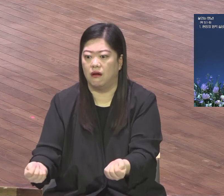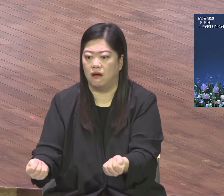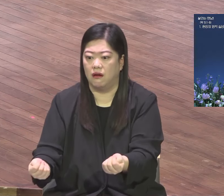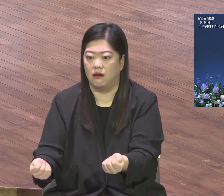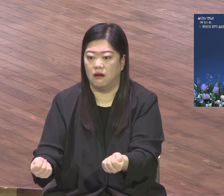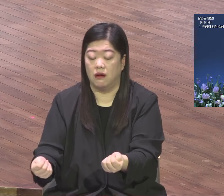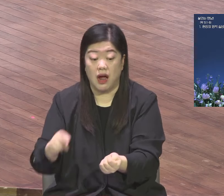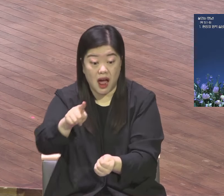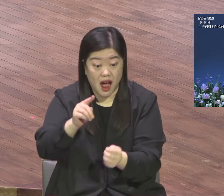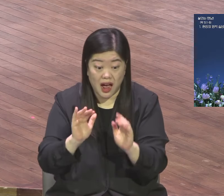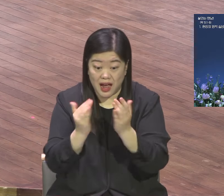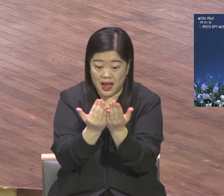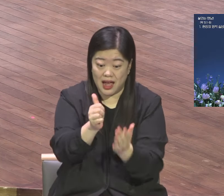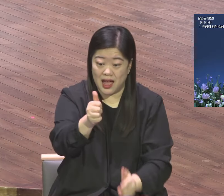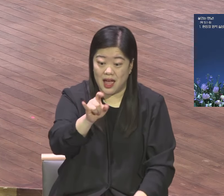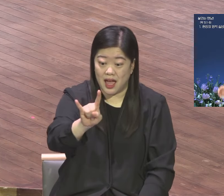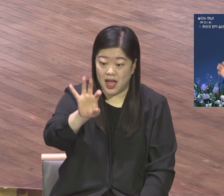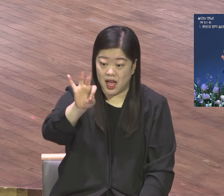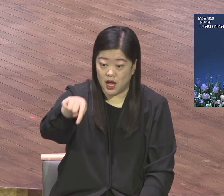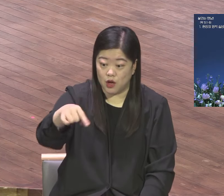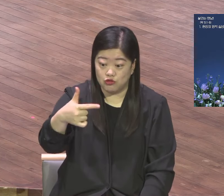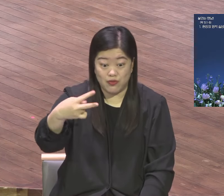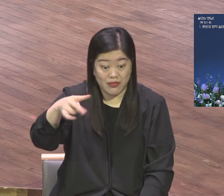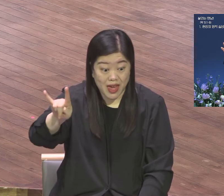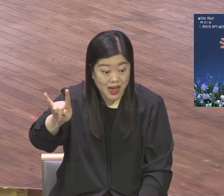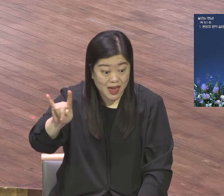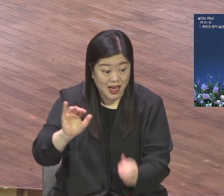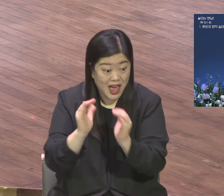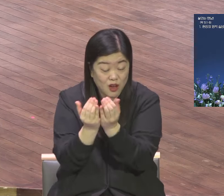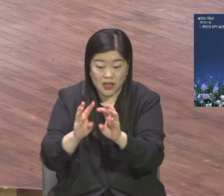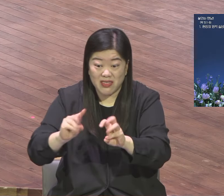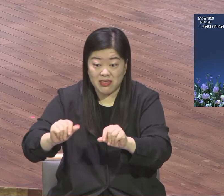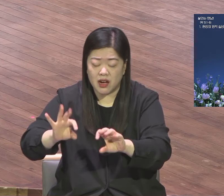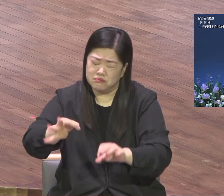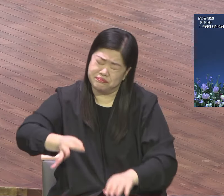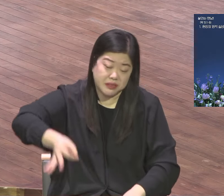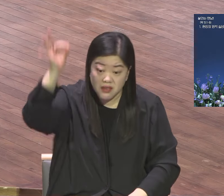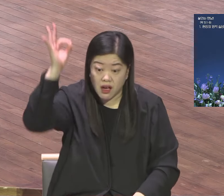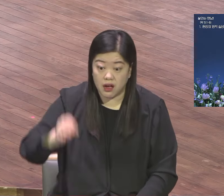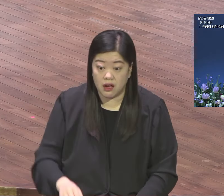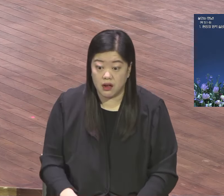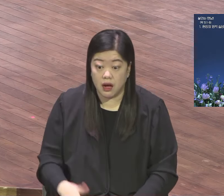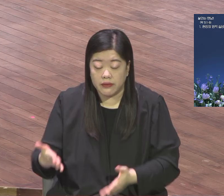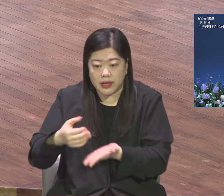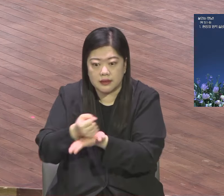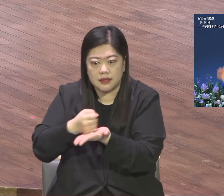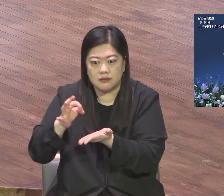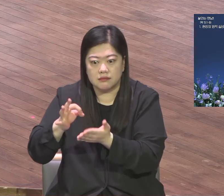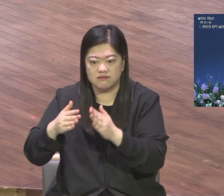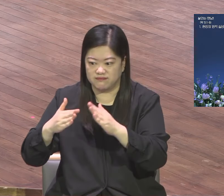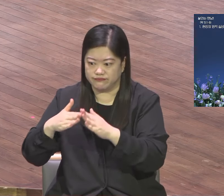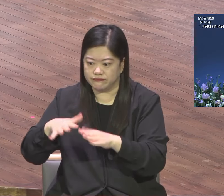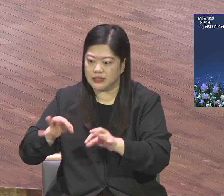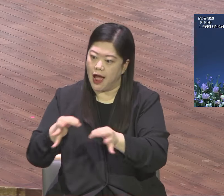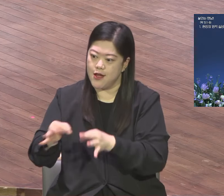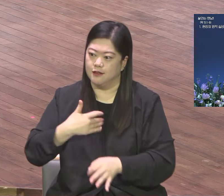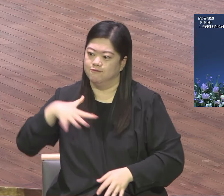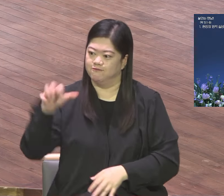그 집세 비싼데 누가 그걸 집세 내가 하면 하겠어요. 사람들이 막 줄러서 청년들이 장난 삼아 재미 삼아 흥미 삼아